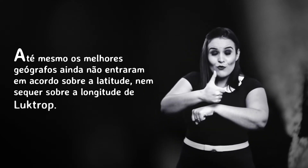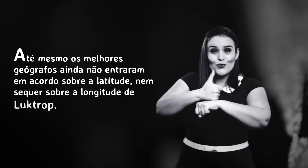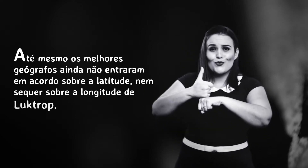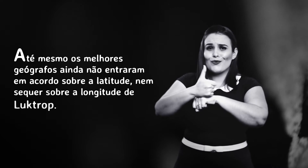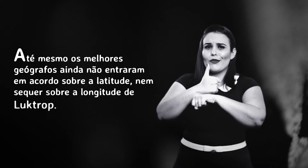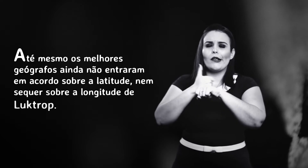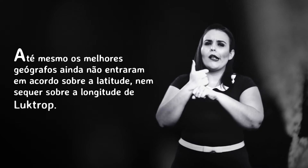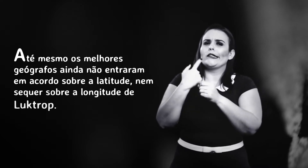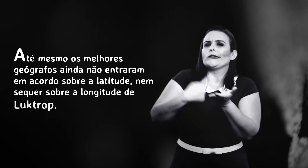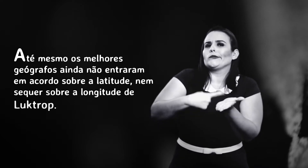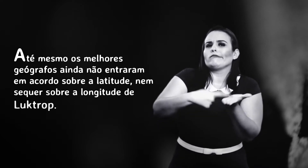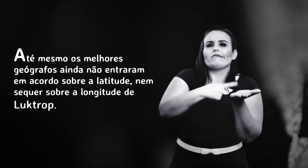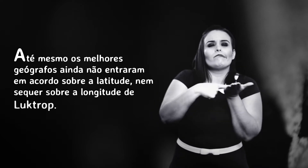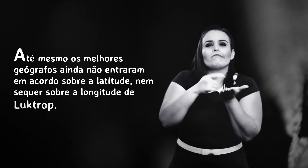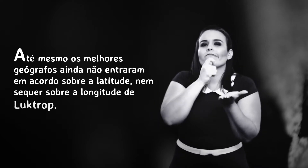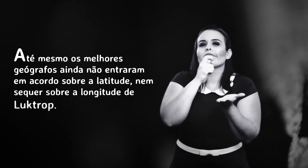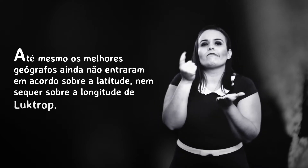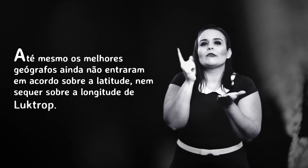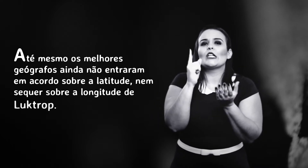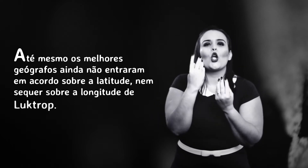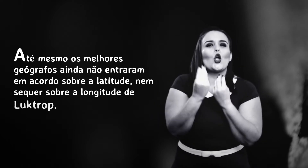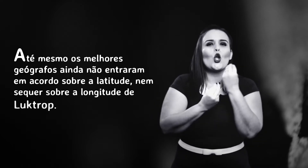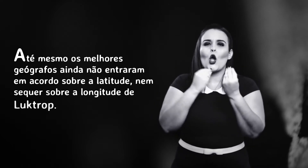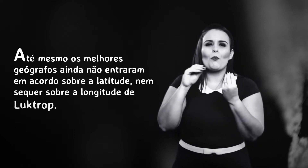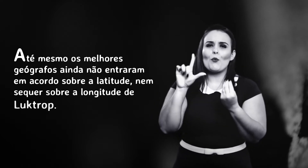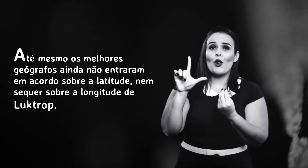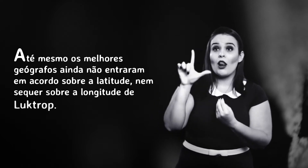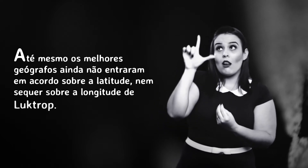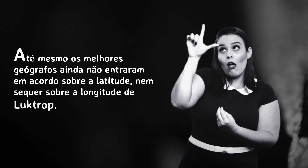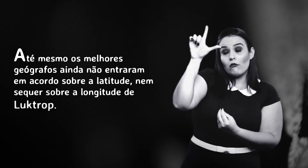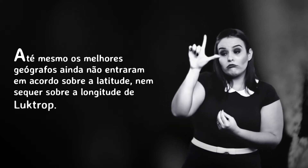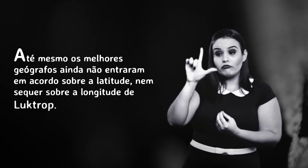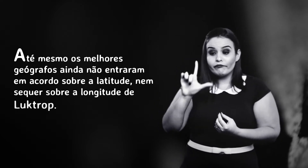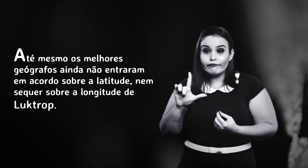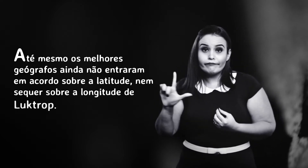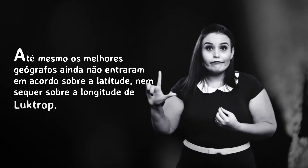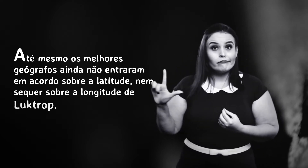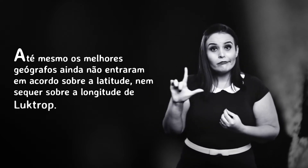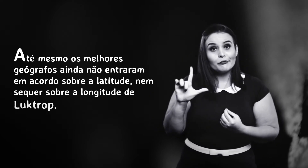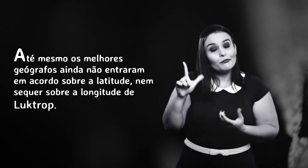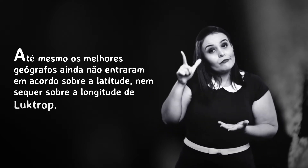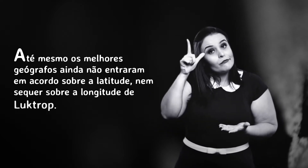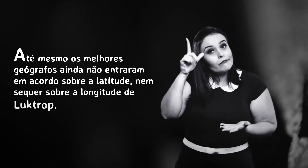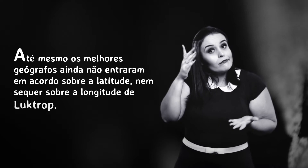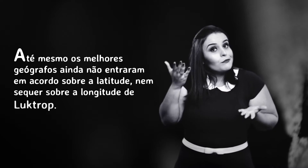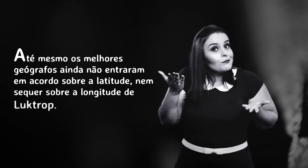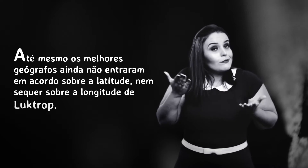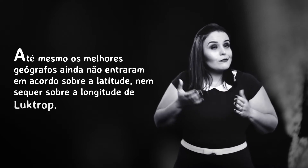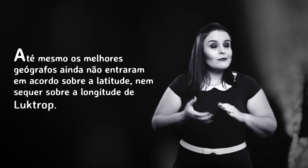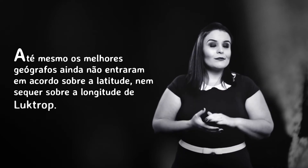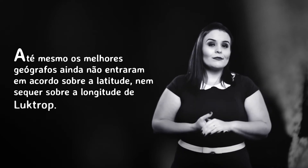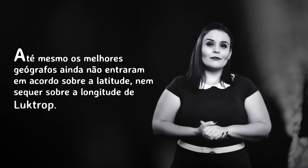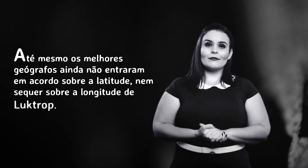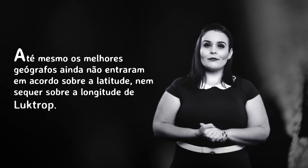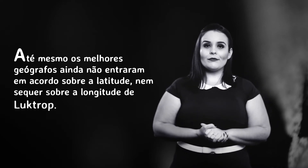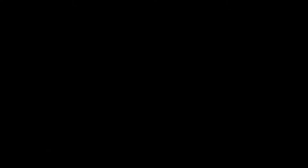não entraram em acordo sobre a latitude, nem sequer sobre a longitude de Luktrop.